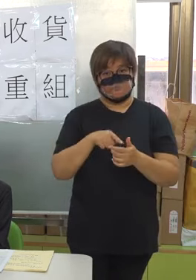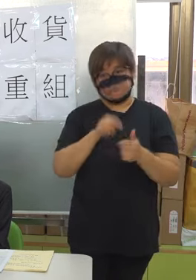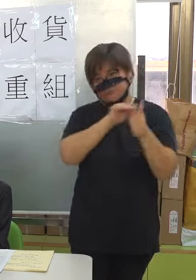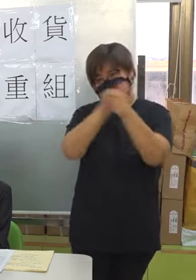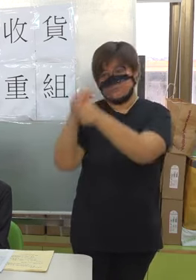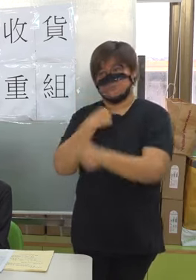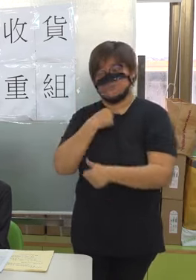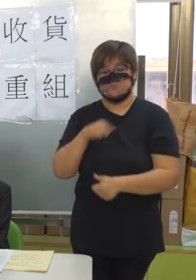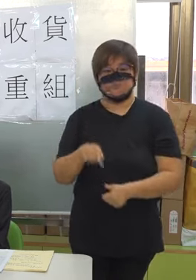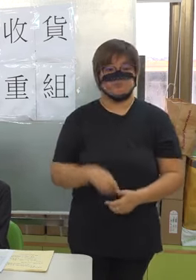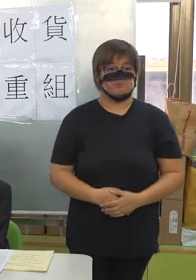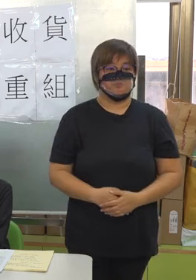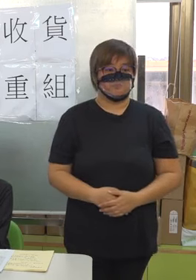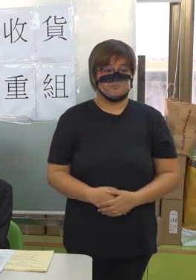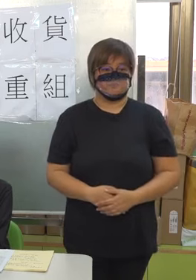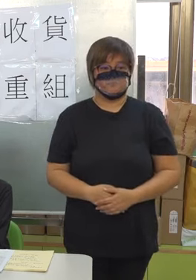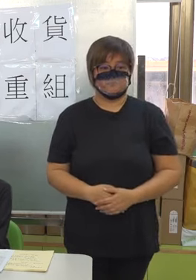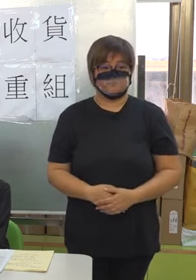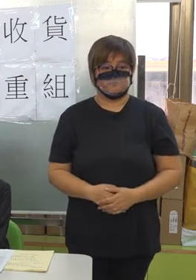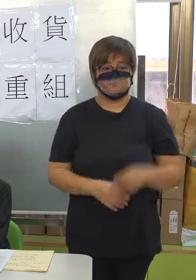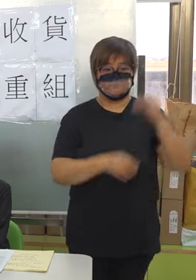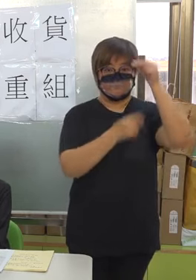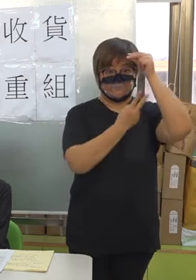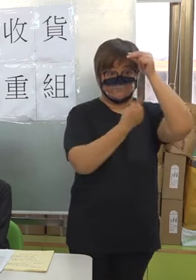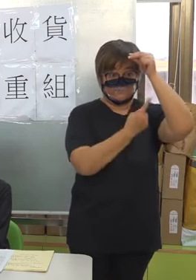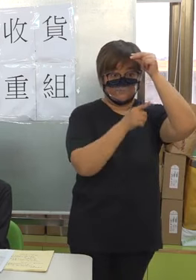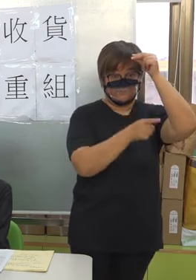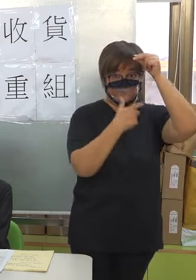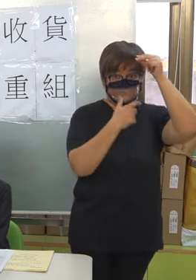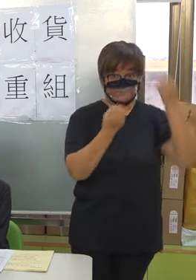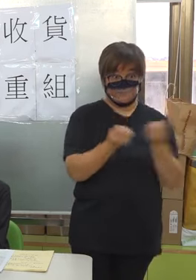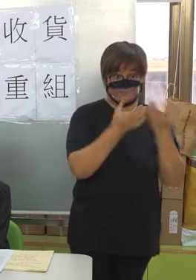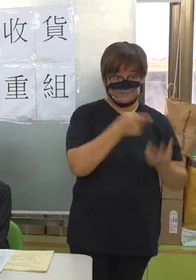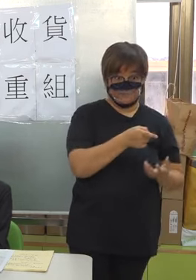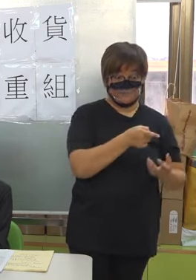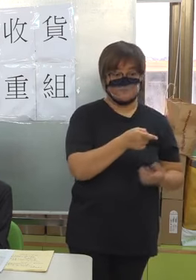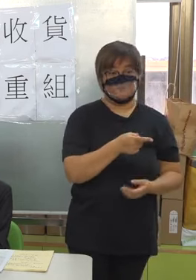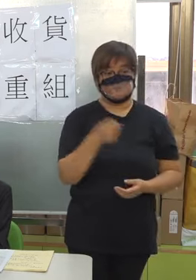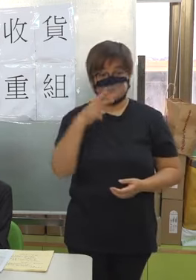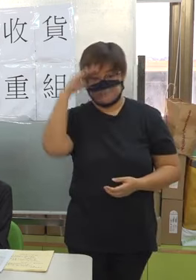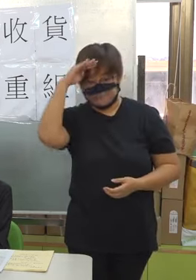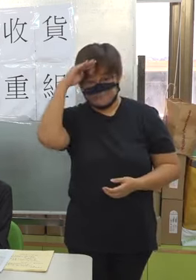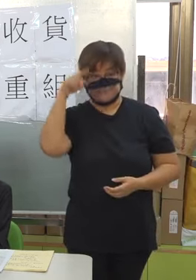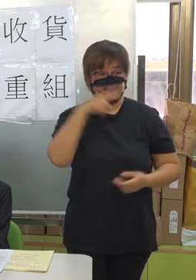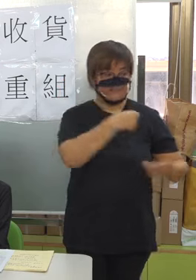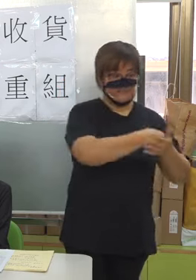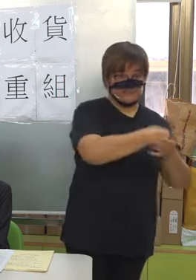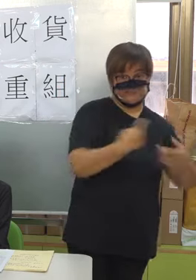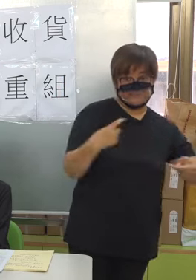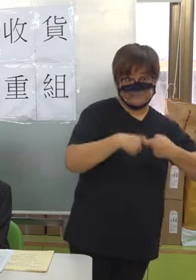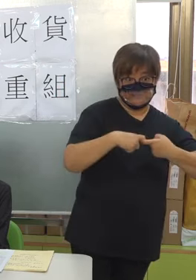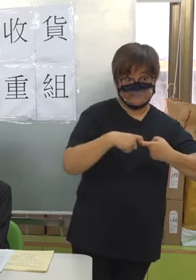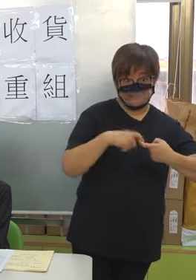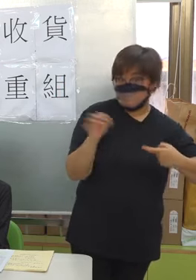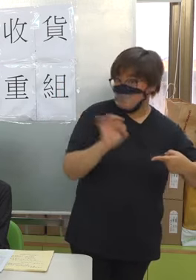個警方佢係否定咗呢個係警黑勾結嘅一個提問嘅時候，我哋民間記者會係認為啦，咁就首